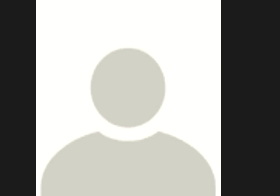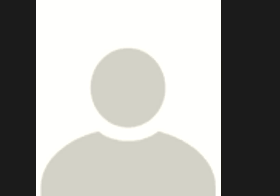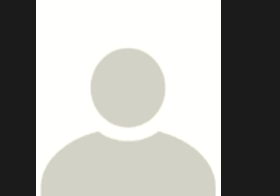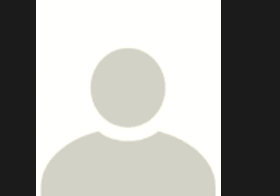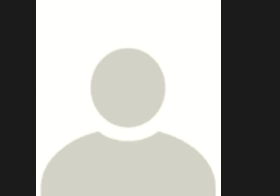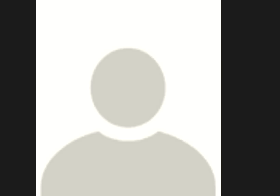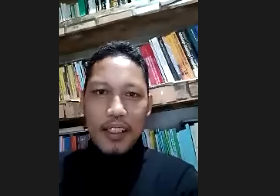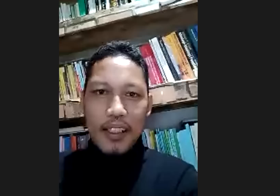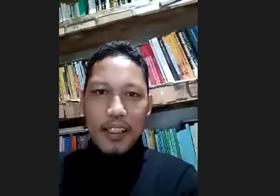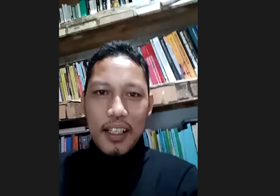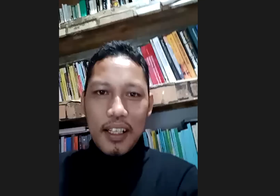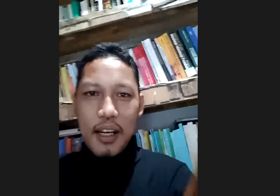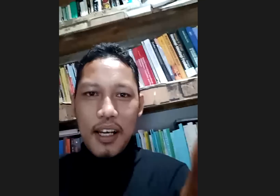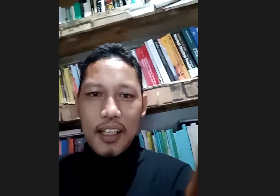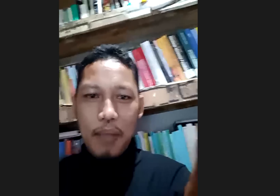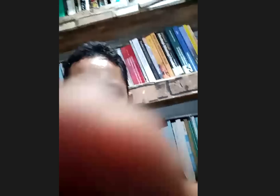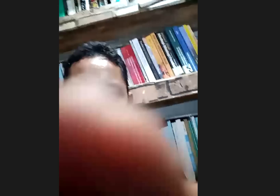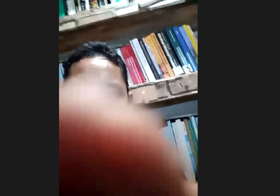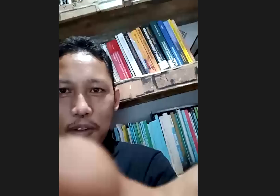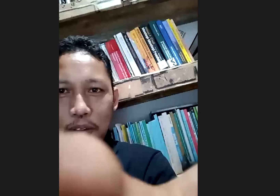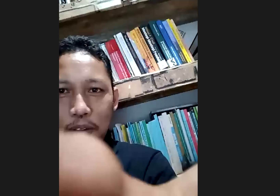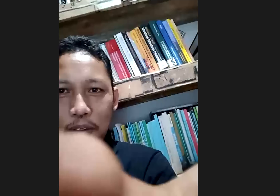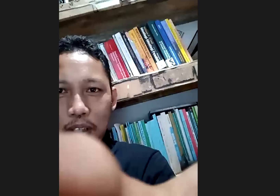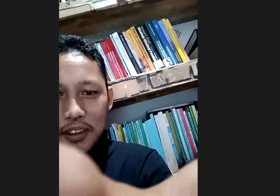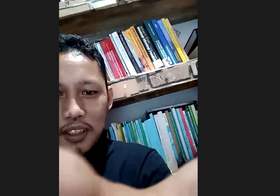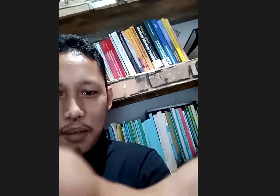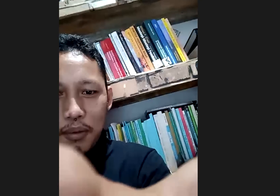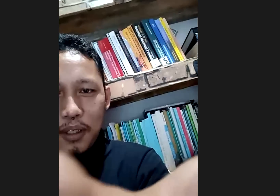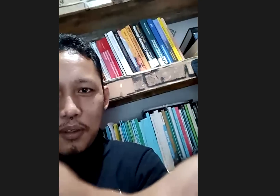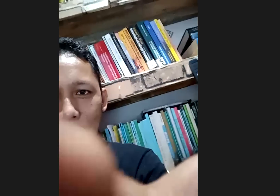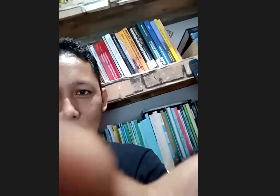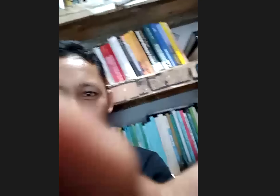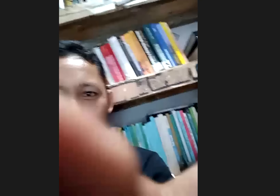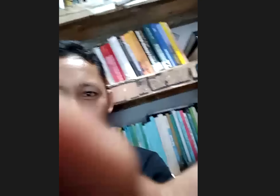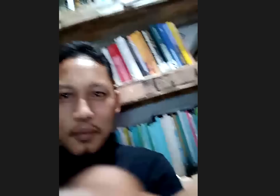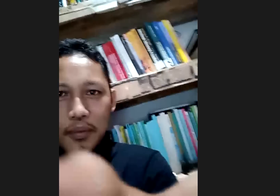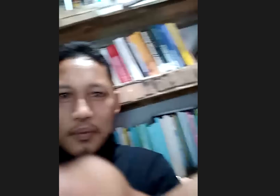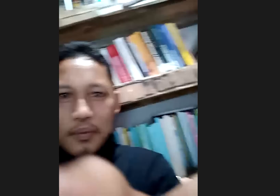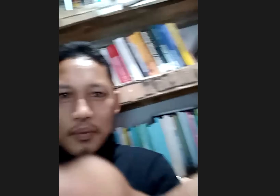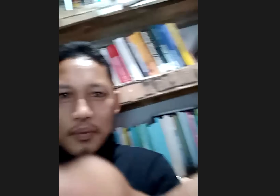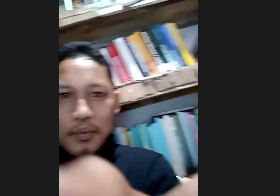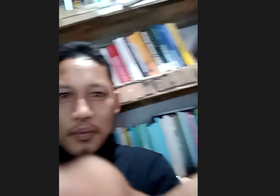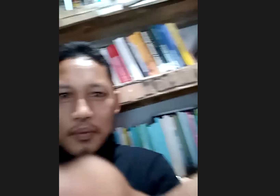Okay, selamat pamit dulu. Thank you. Natur sun. Assalamualaikum.